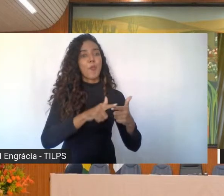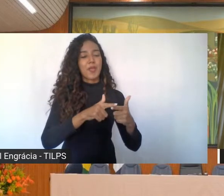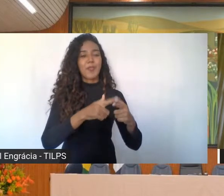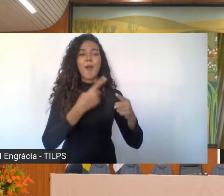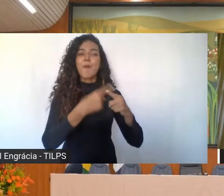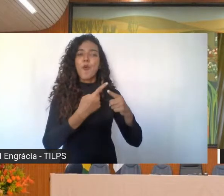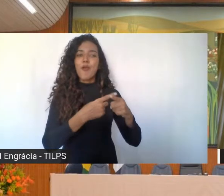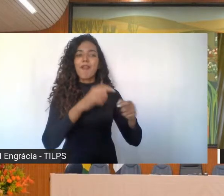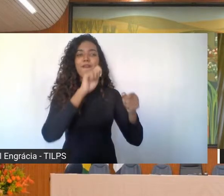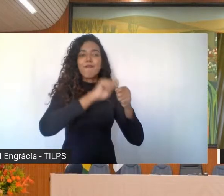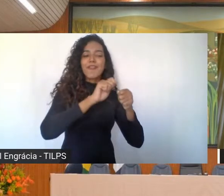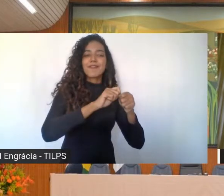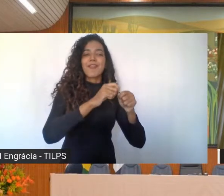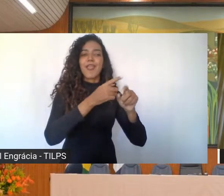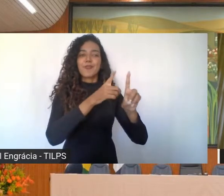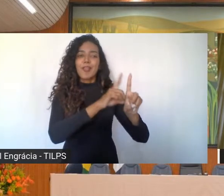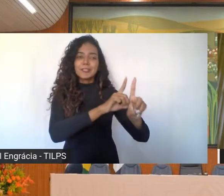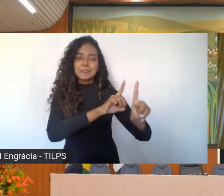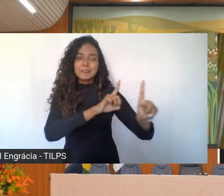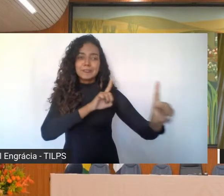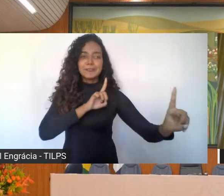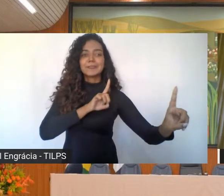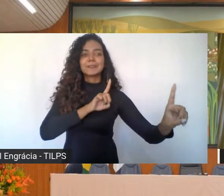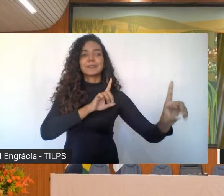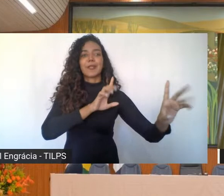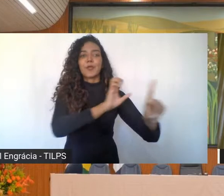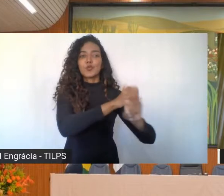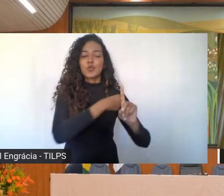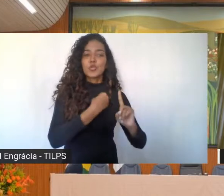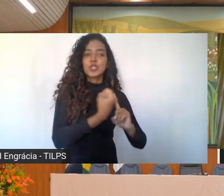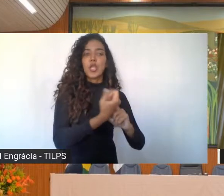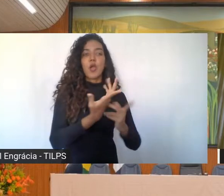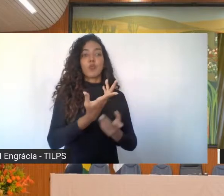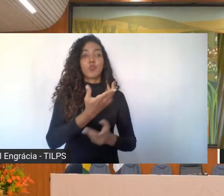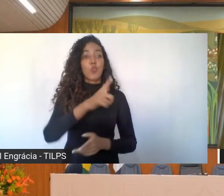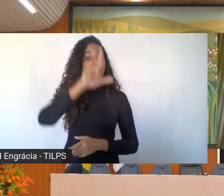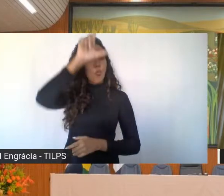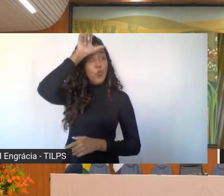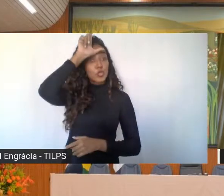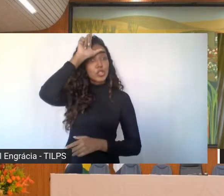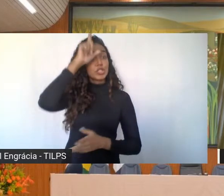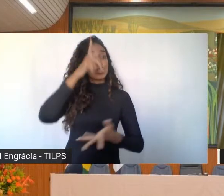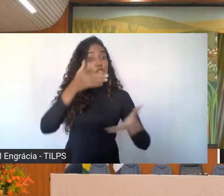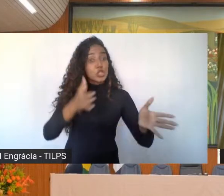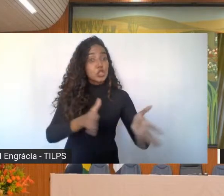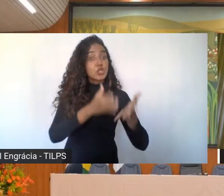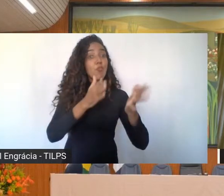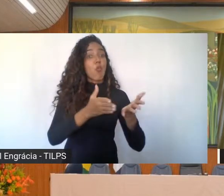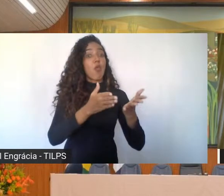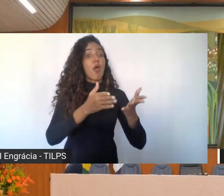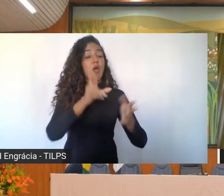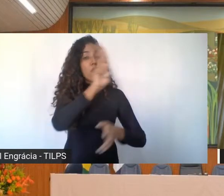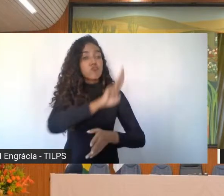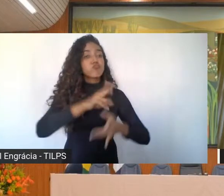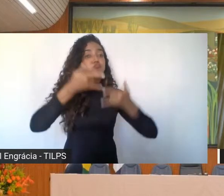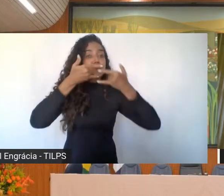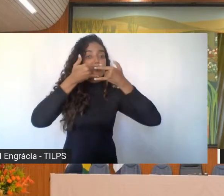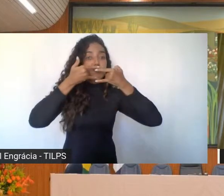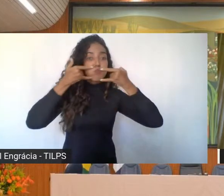social, quando os seus líderes incentivaram o uso de máscara, quando os seus